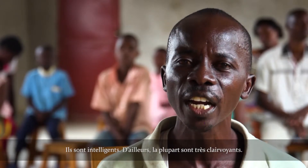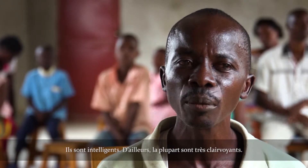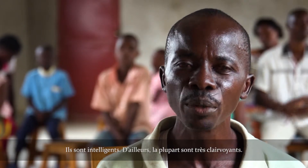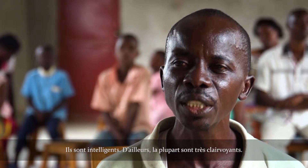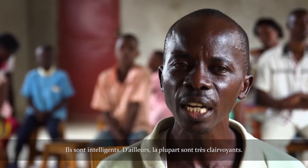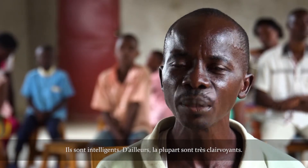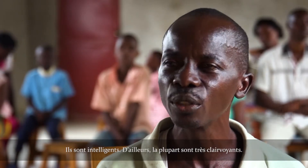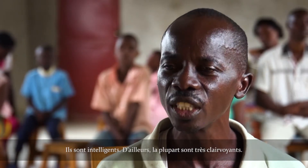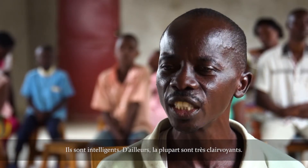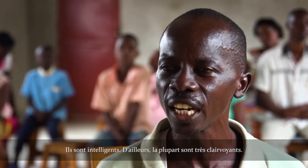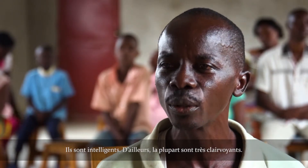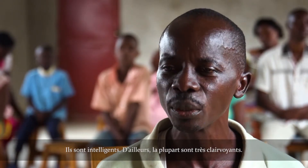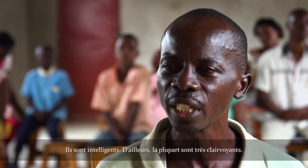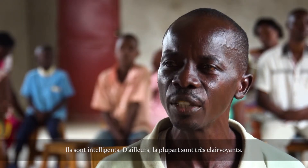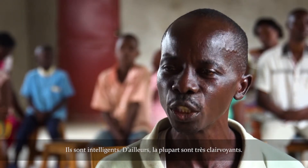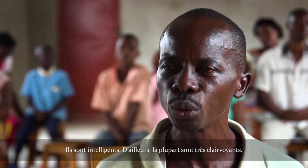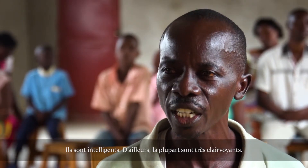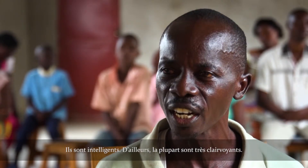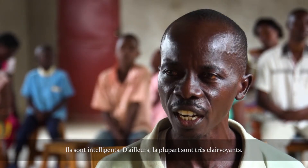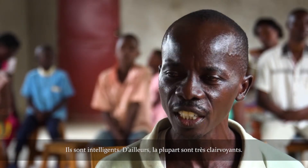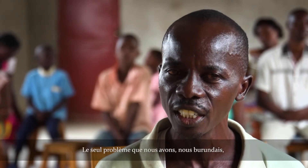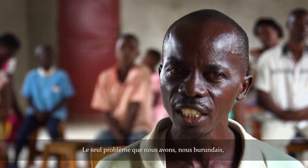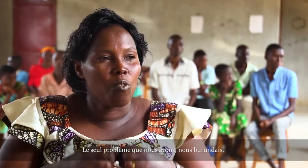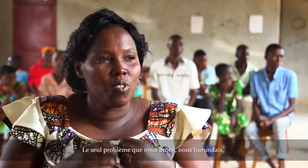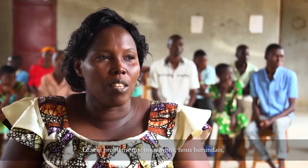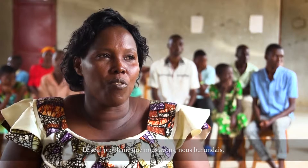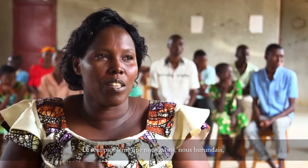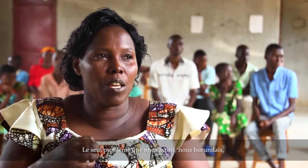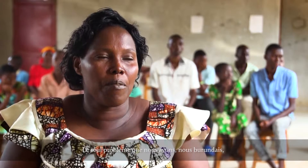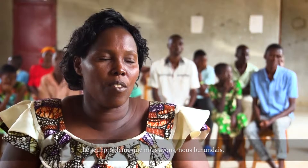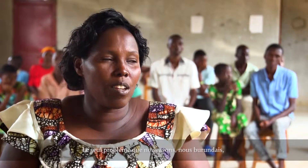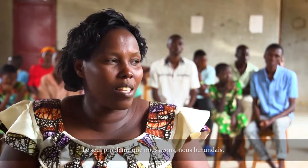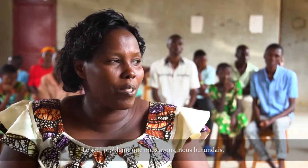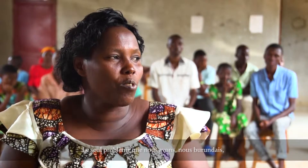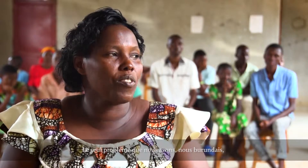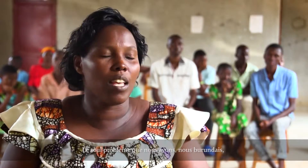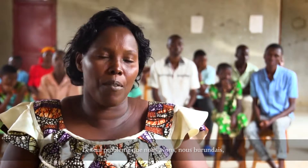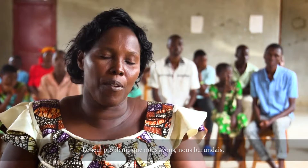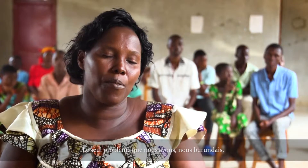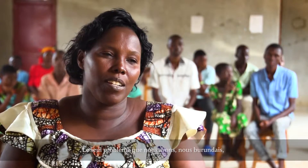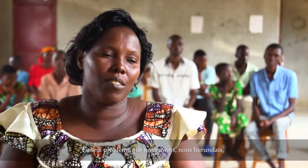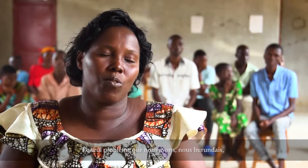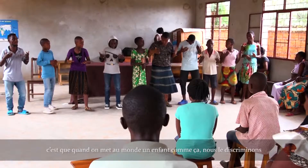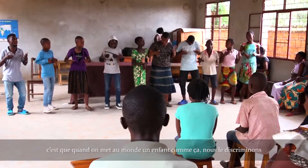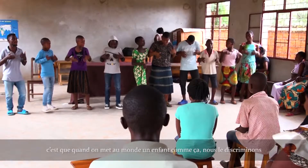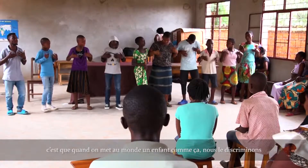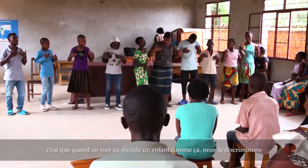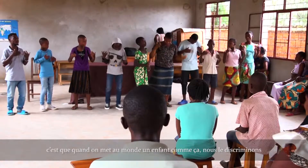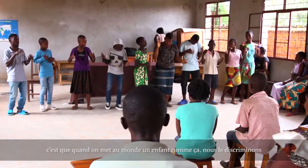aribo benshi bazi ibintu byinshi cyane gose bijanye n'ibyishure ngaha gusa ikibazo dufise abarundi ni kubera ko tuvyaye